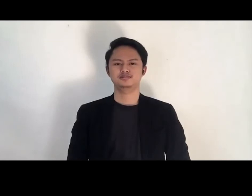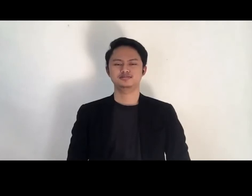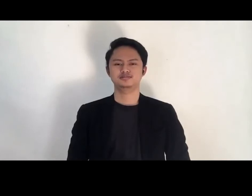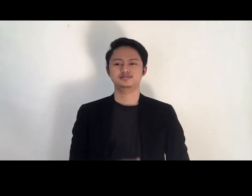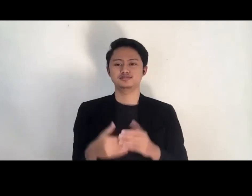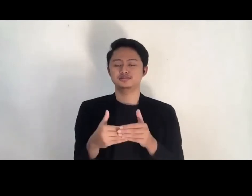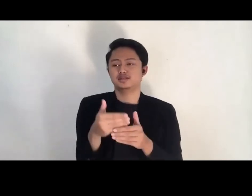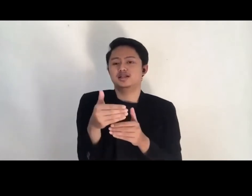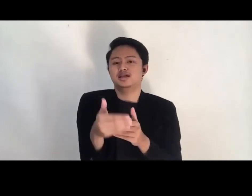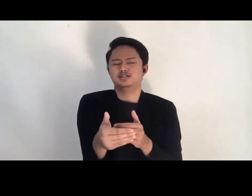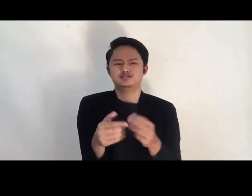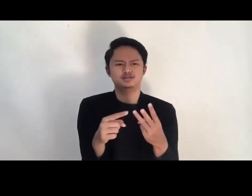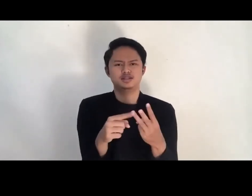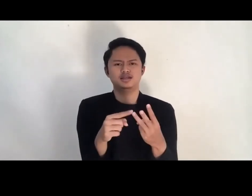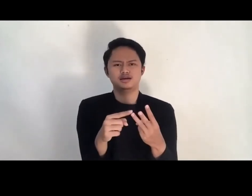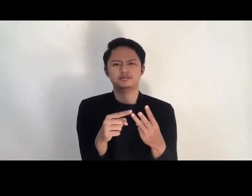yang ketiga,